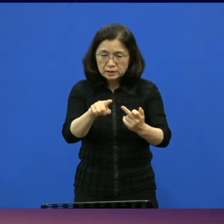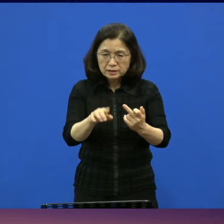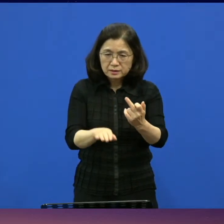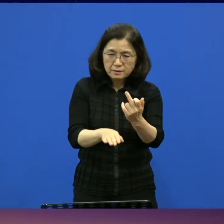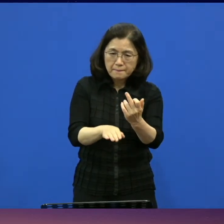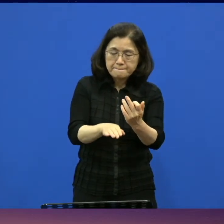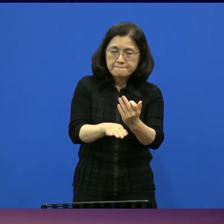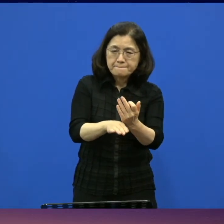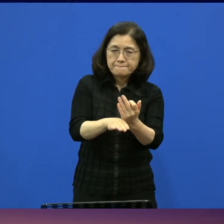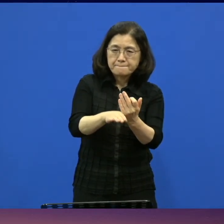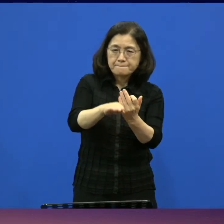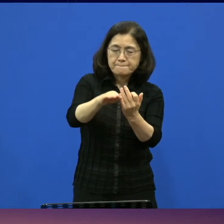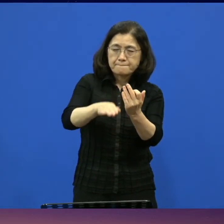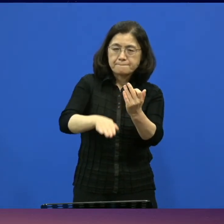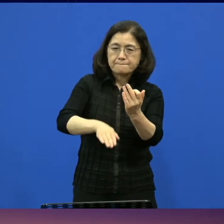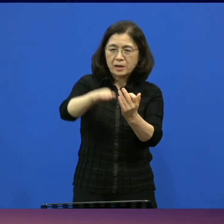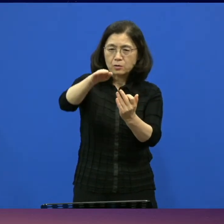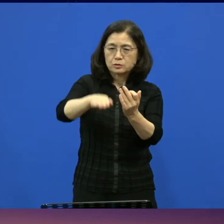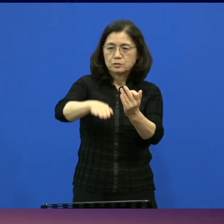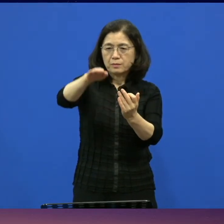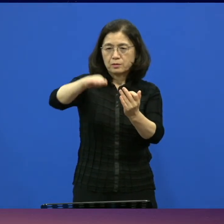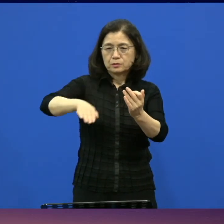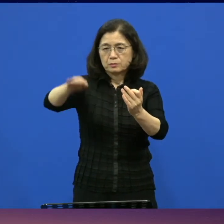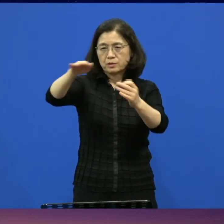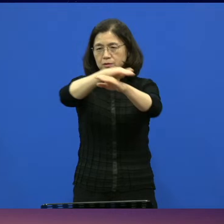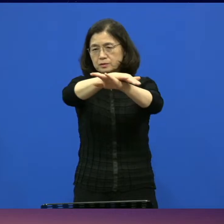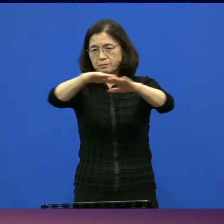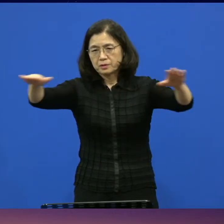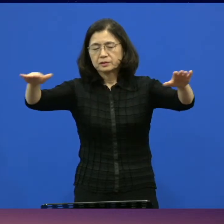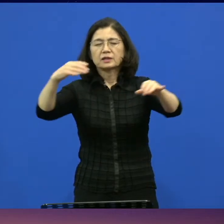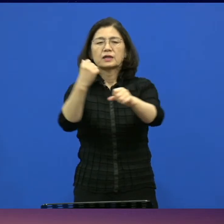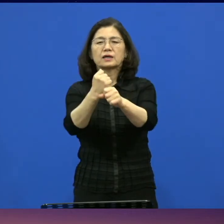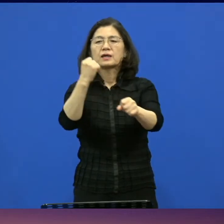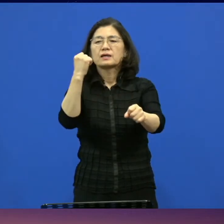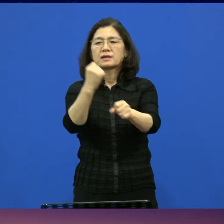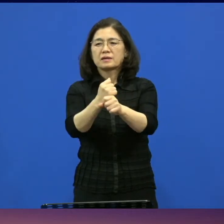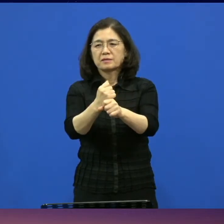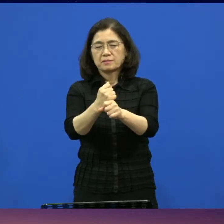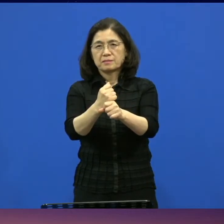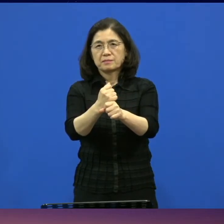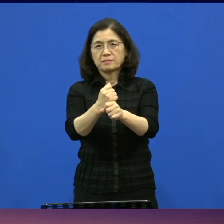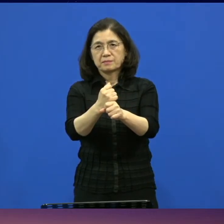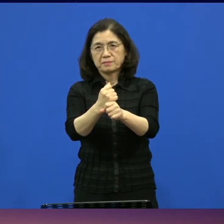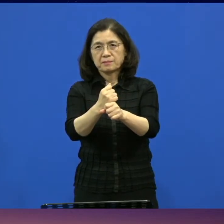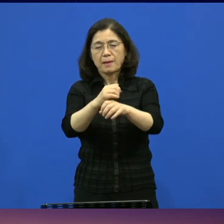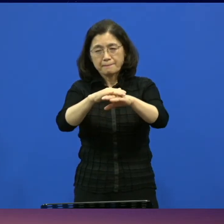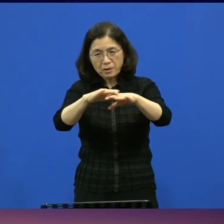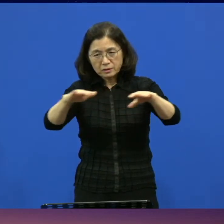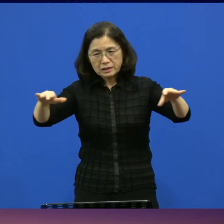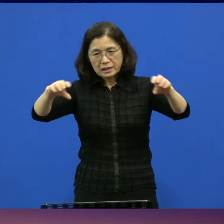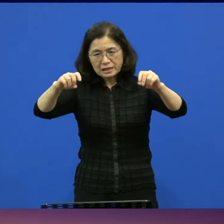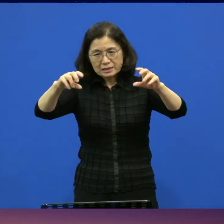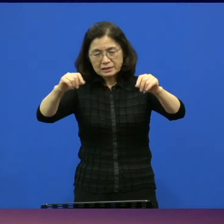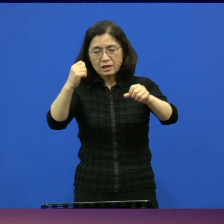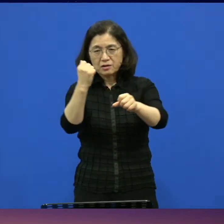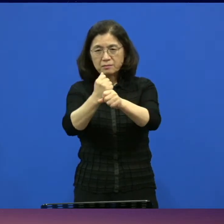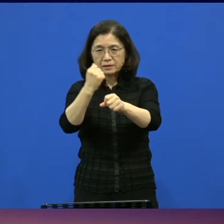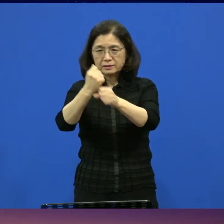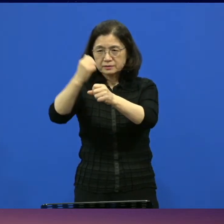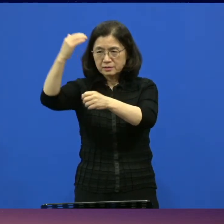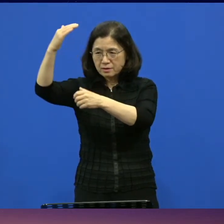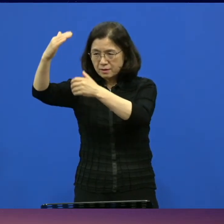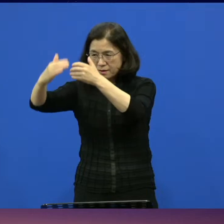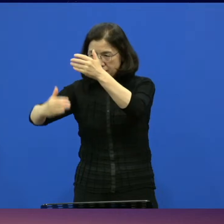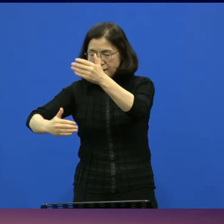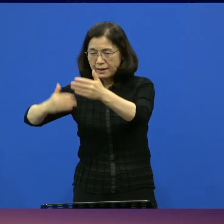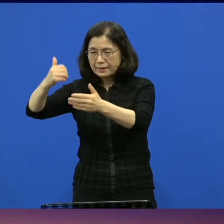메꾸어져야 된다는 거예요. 그래서 평탄하게 만들어요. 골짜기가 메꾸어져서 평탄하게 해서 하나님의 대로가 열려야 된다는